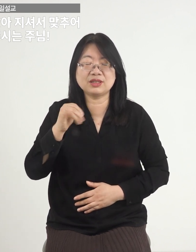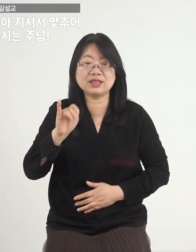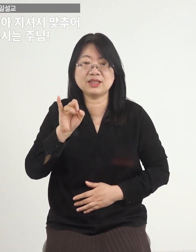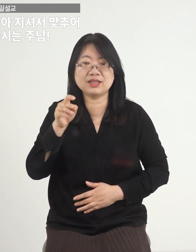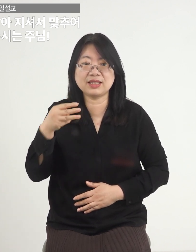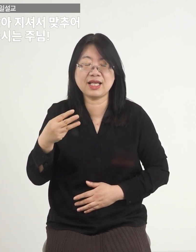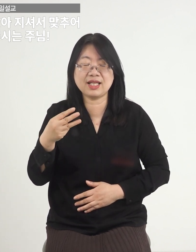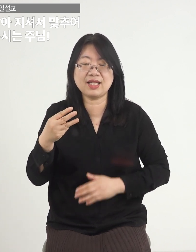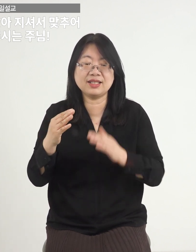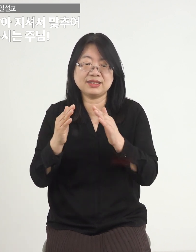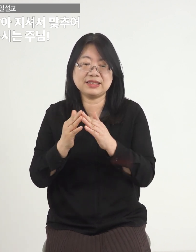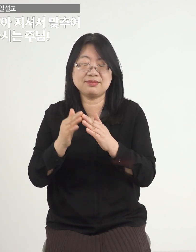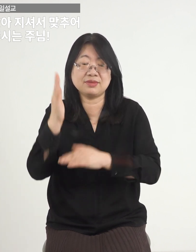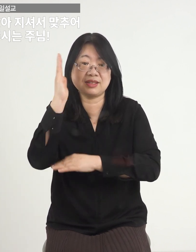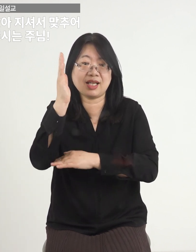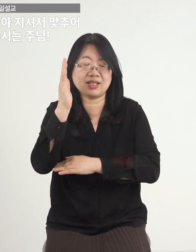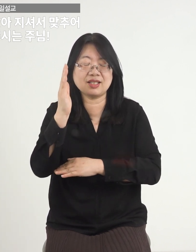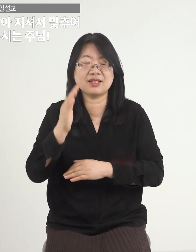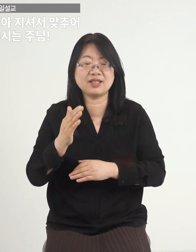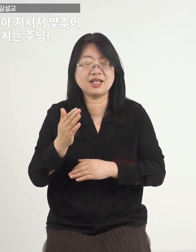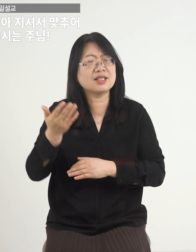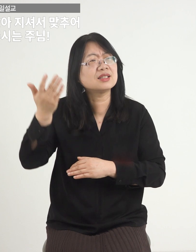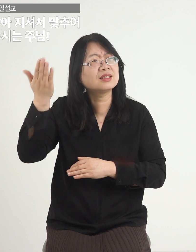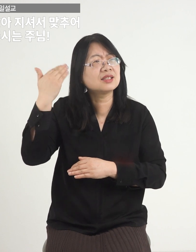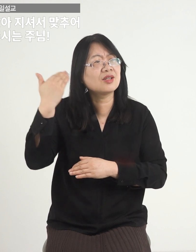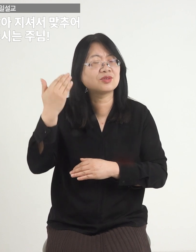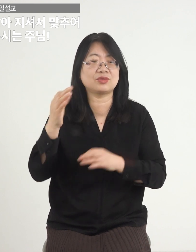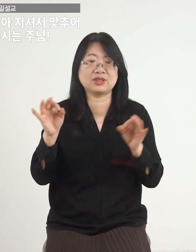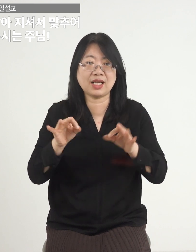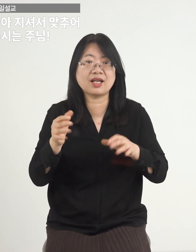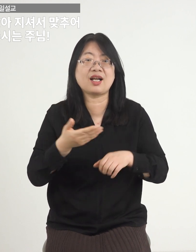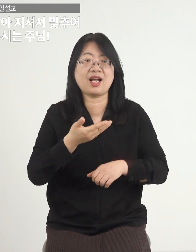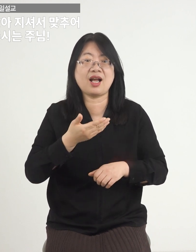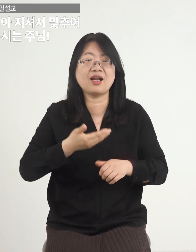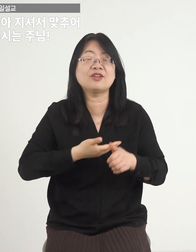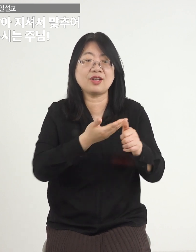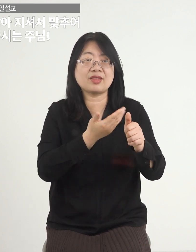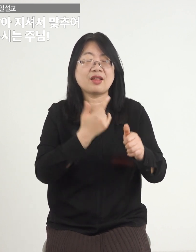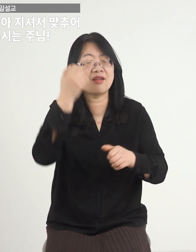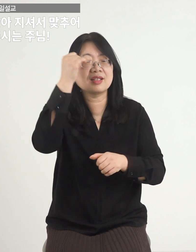설교 시간에 잠깐 했던 기억이 납니다.